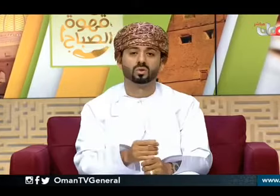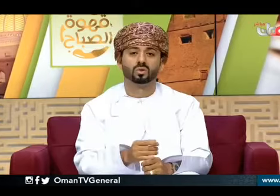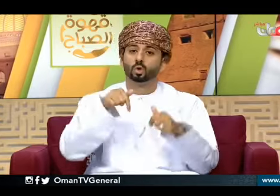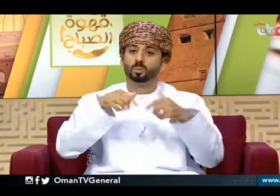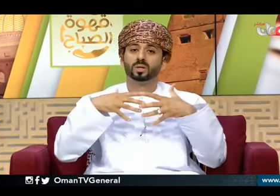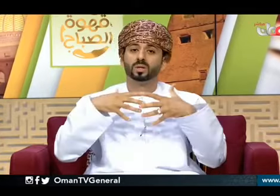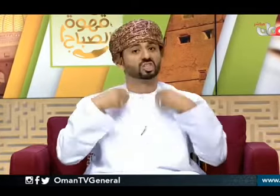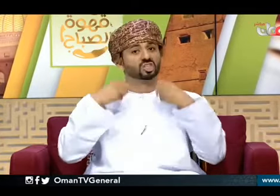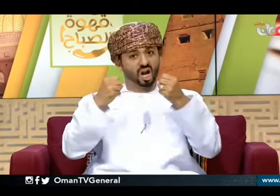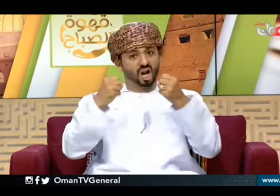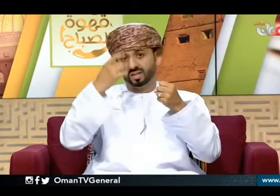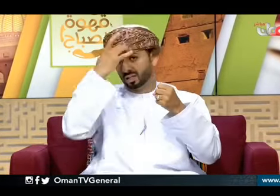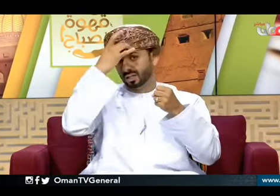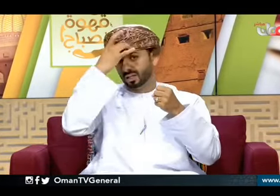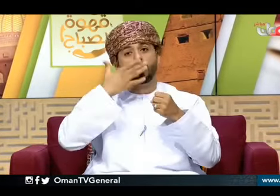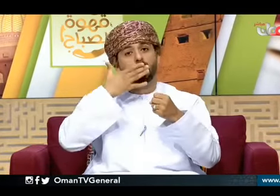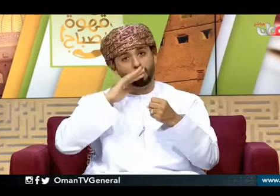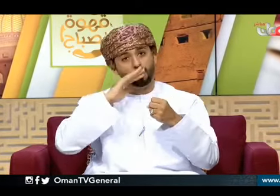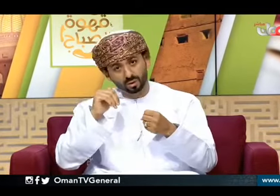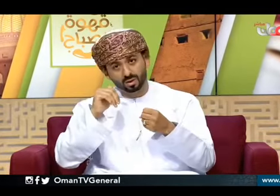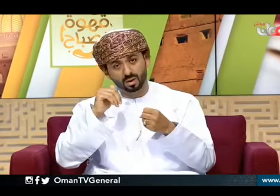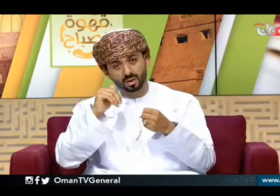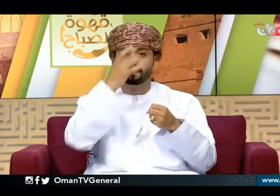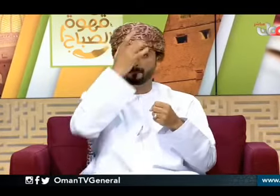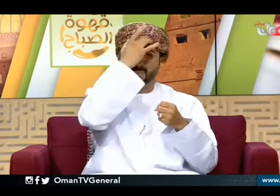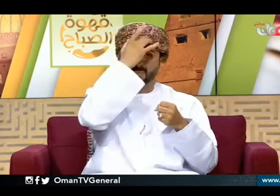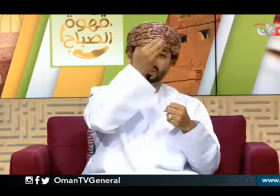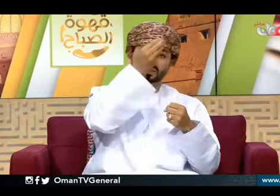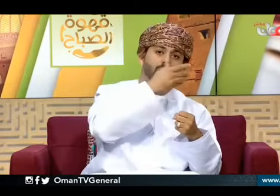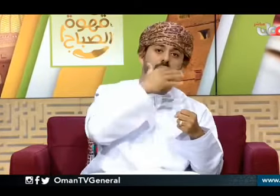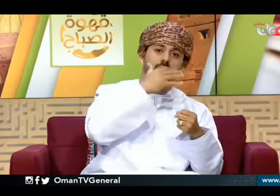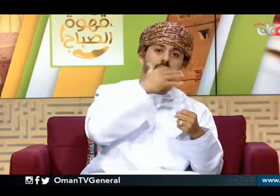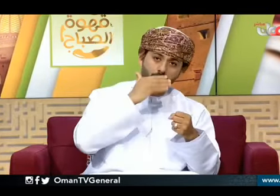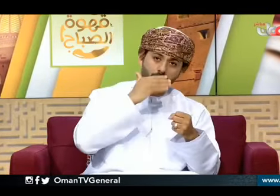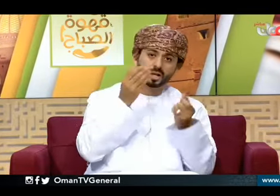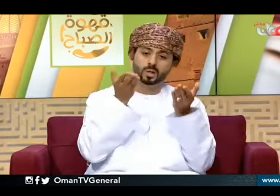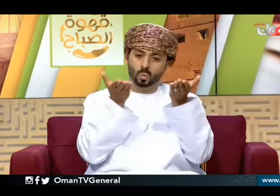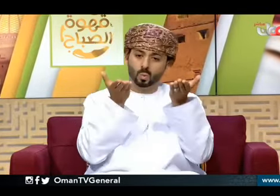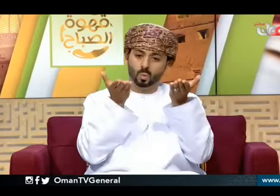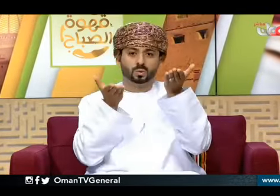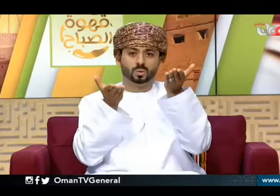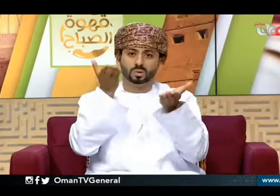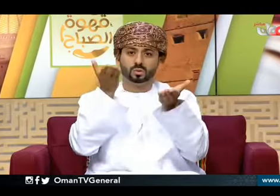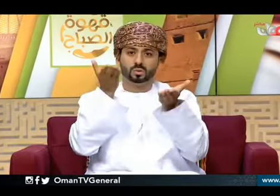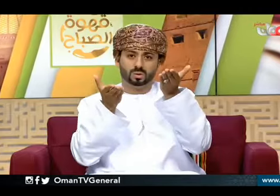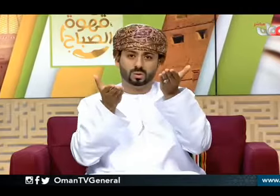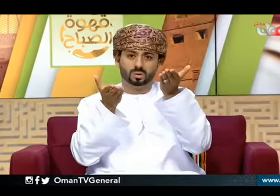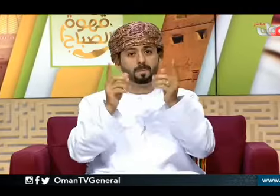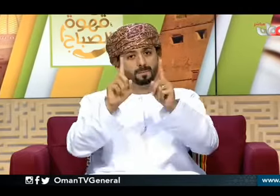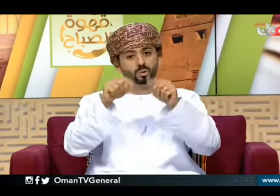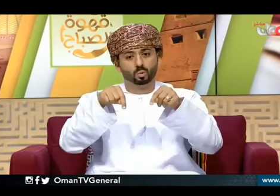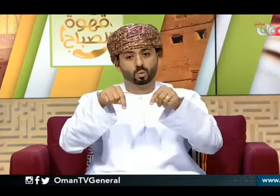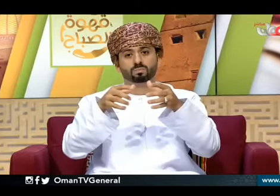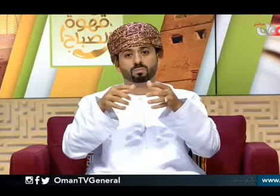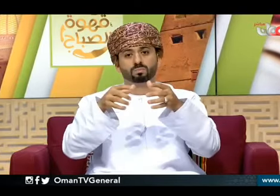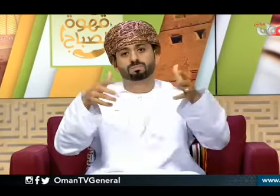زي مثل المعتاد. وزارة الصحة ما شاء الله أيضا يعملوا بشكل كبير